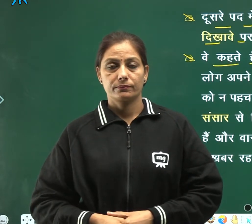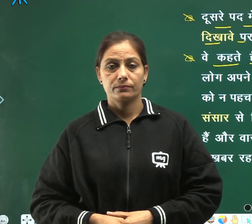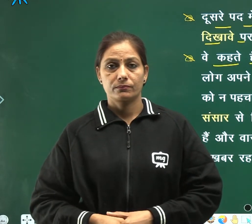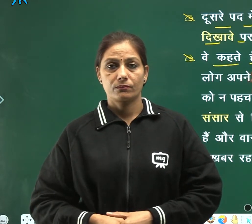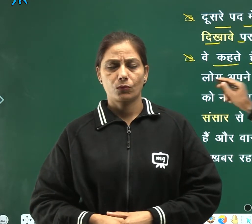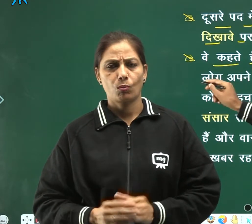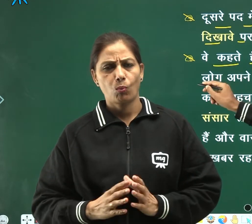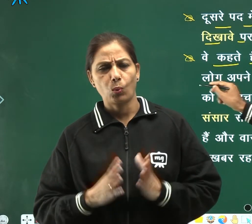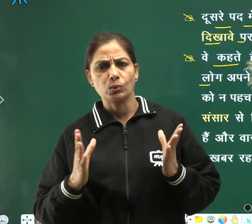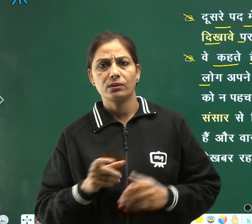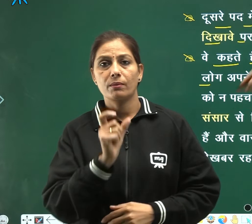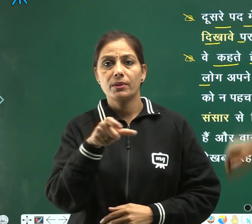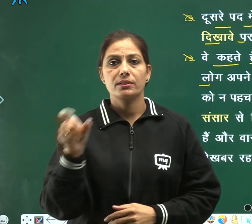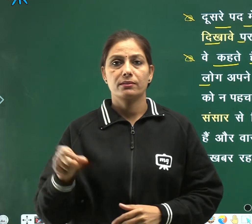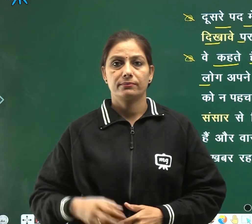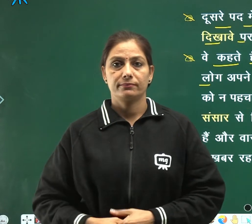अधिकांश लोग